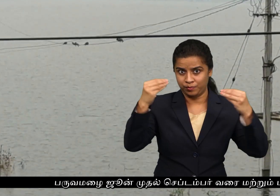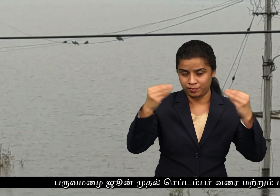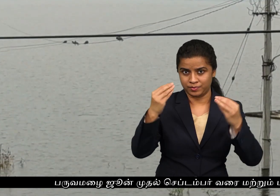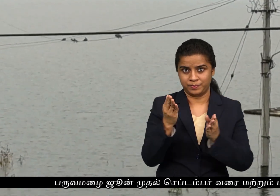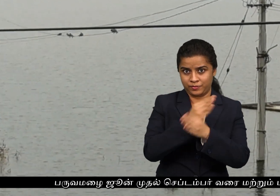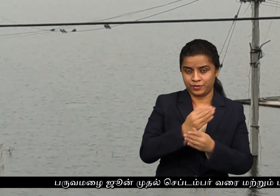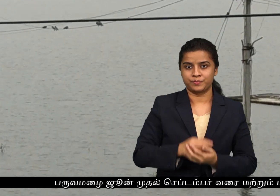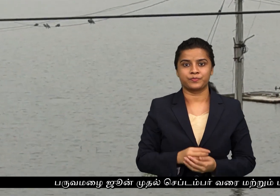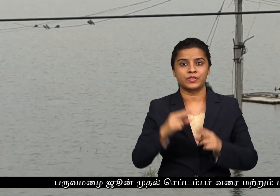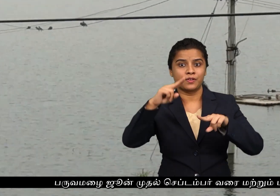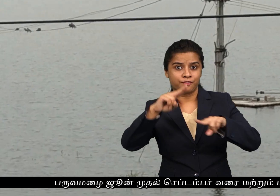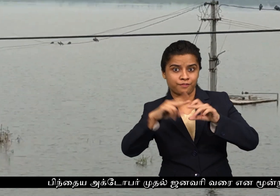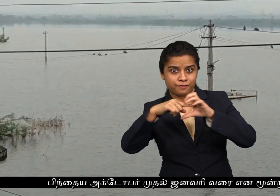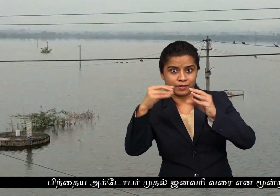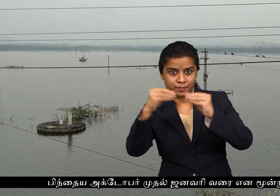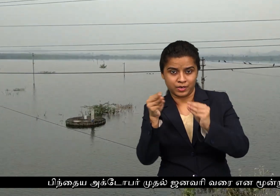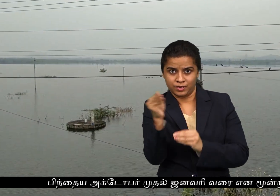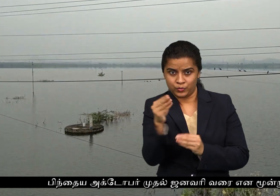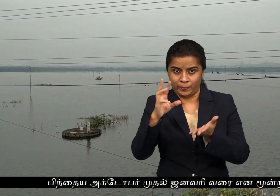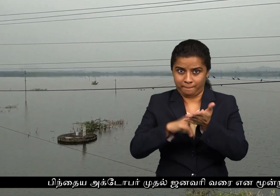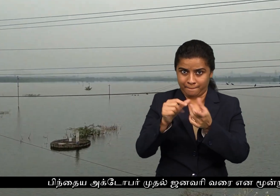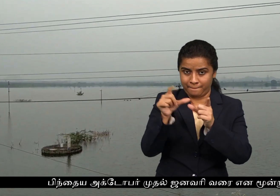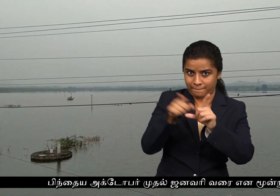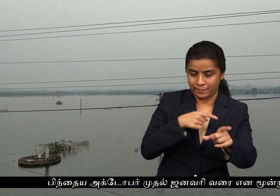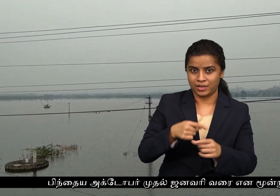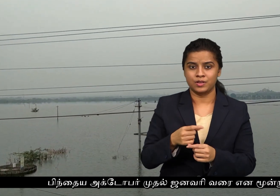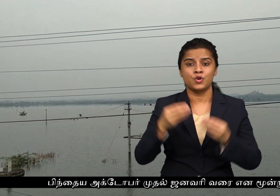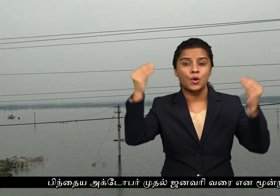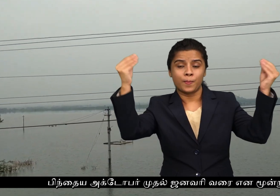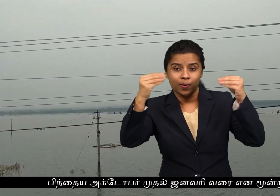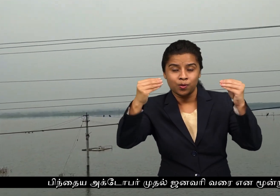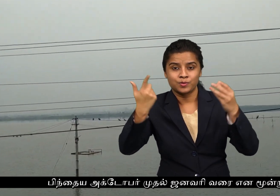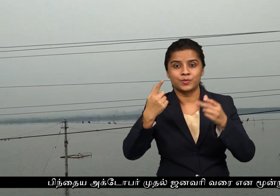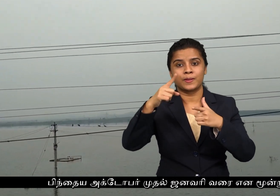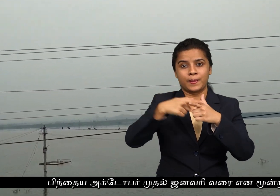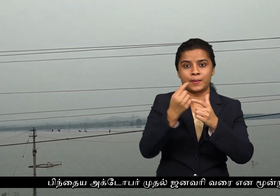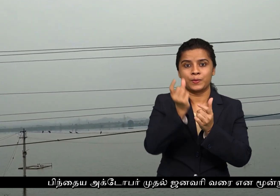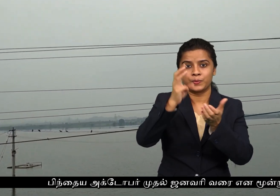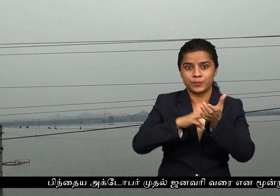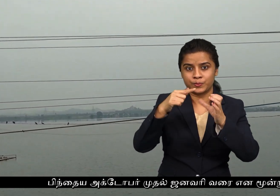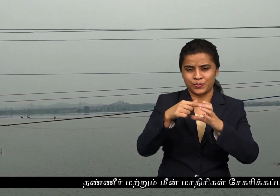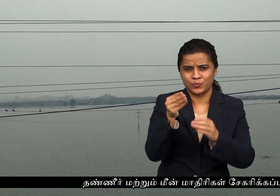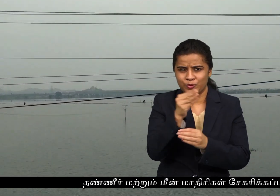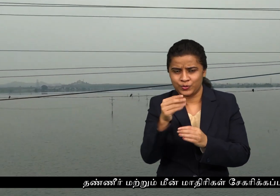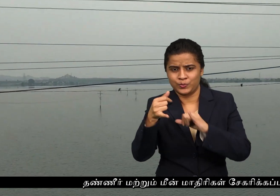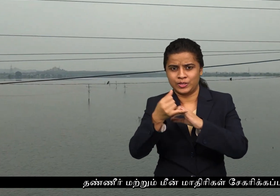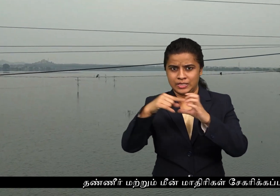மற்றும் பருவமழைக்கு பிந்தைய அக்டோபர் முதல் ஜனவரி வரை என 3 பருவங்களில் தண்ணீர் மற்றும்